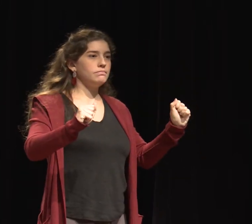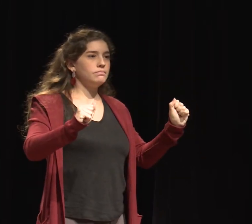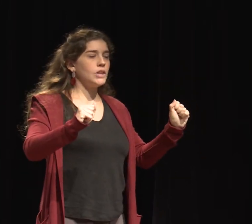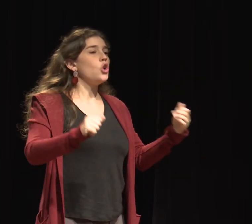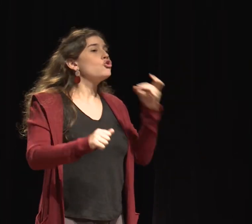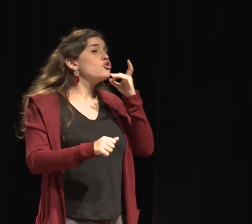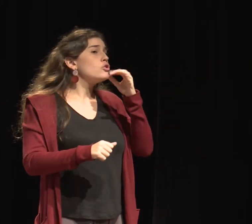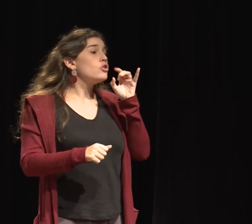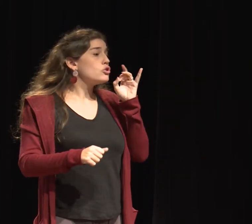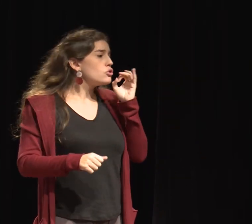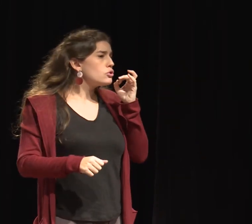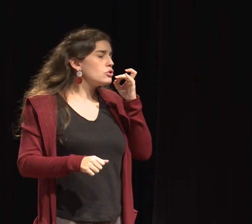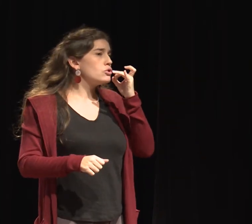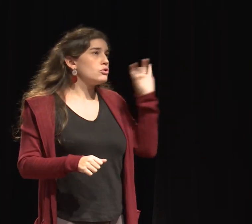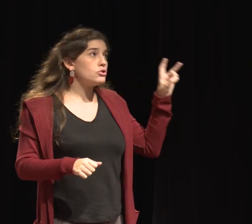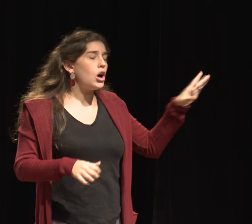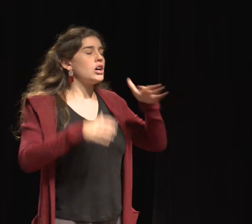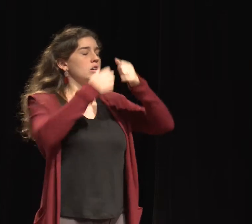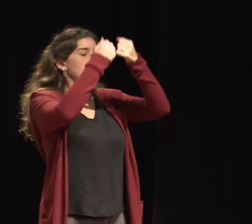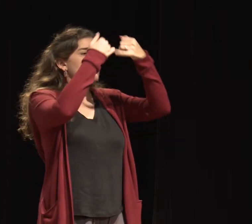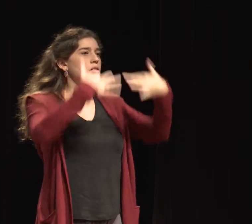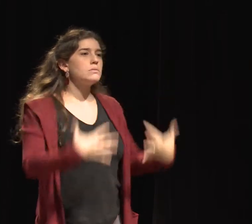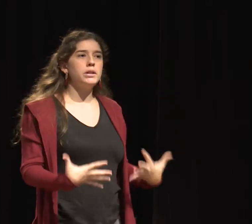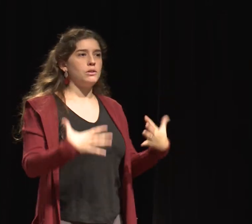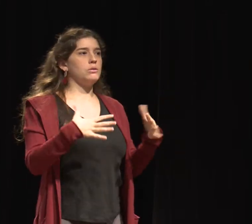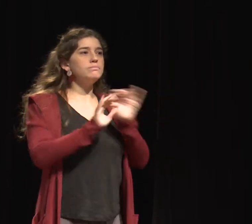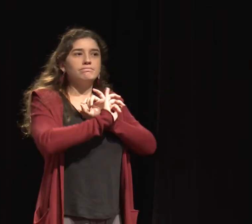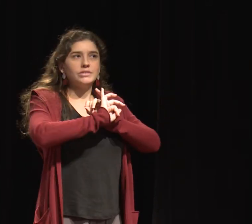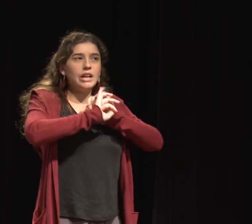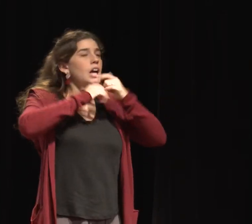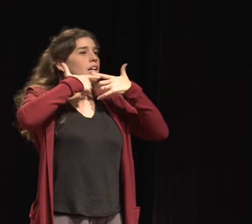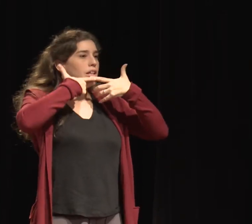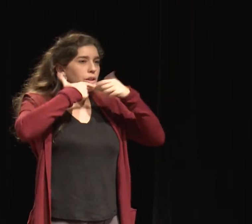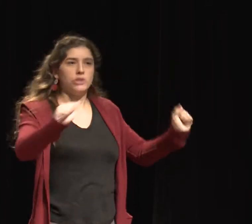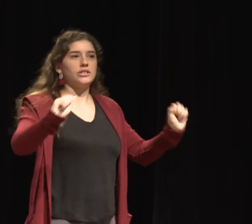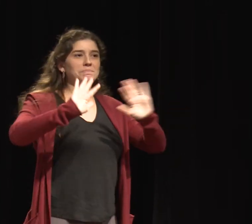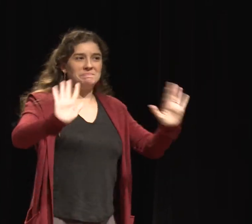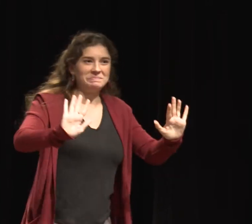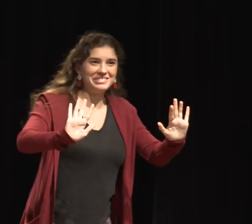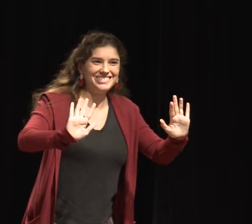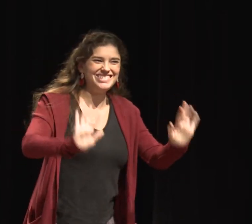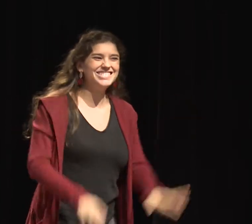o que dentro da linguística, é só explicar a linguística.